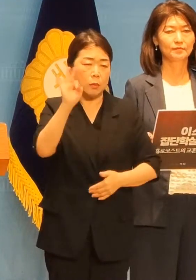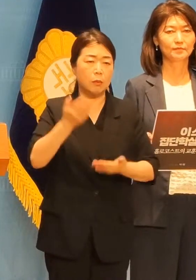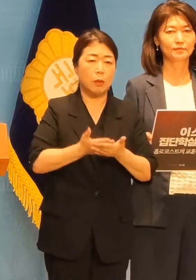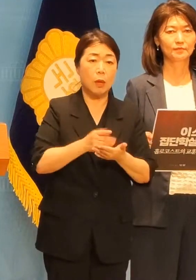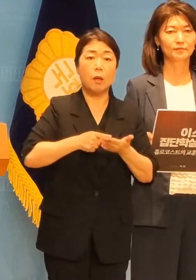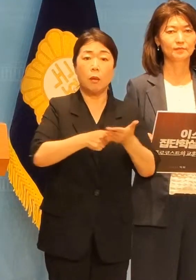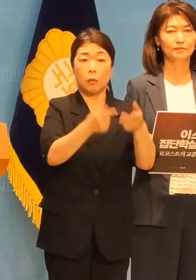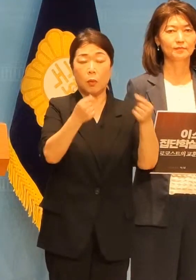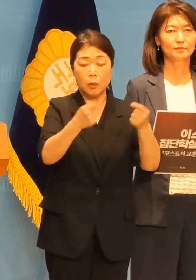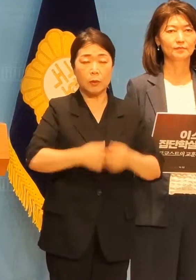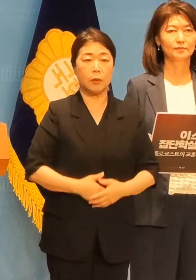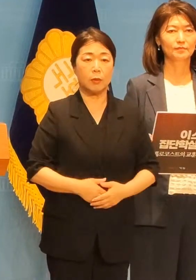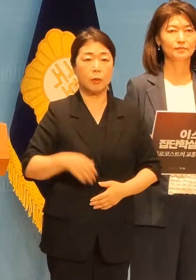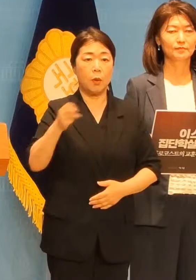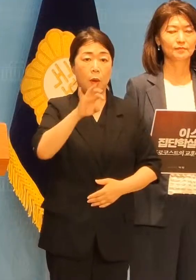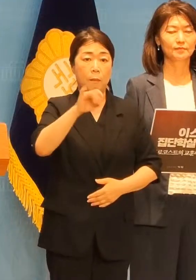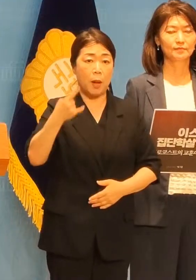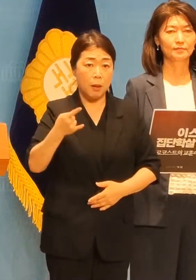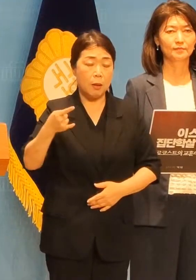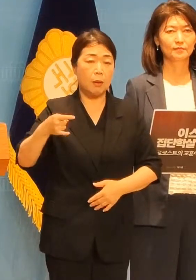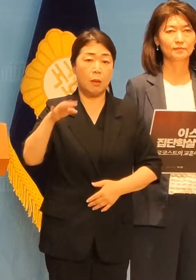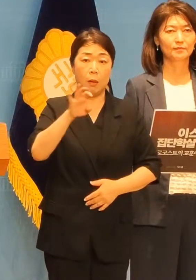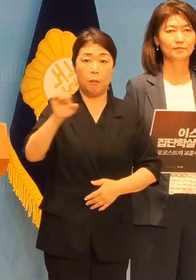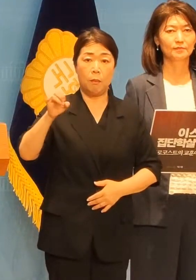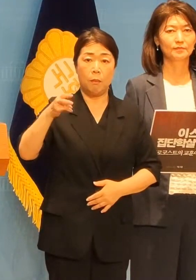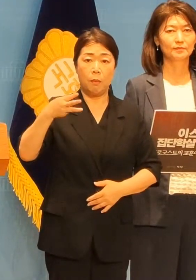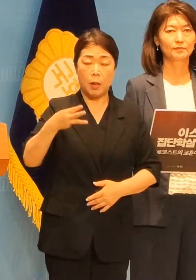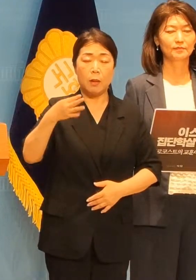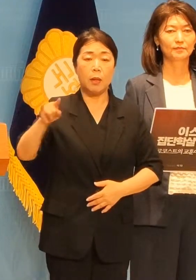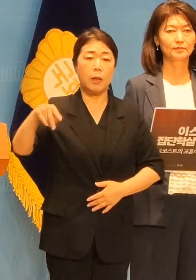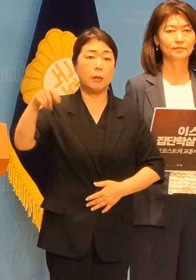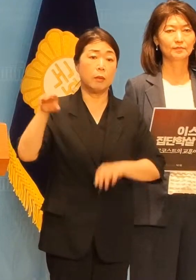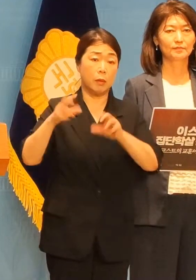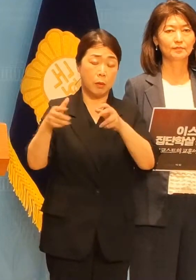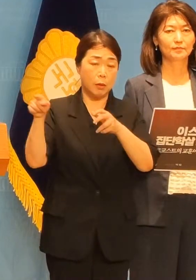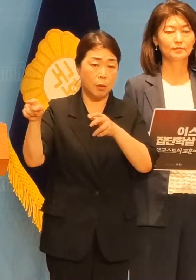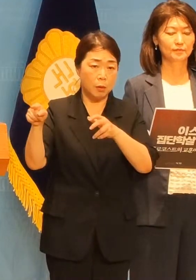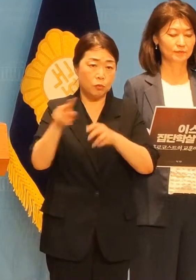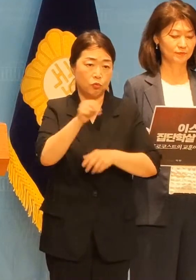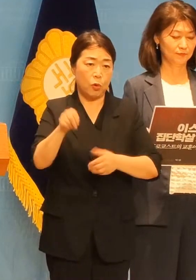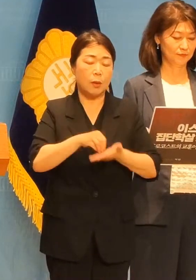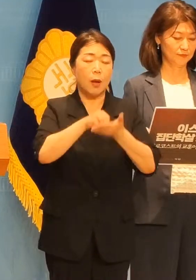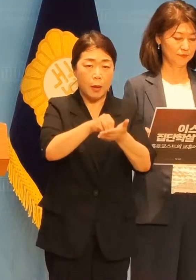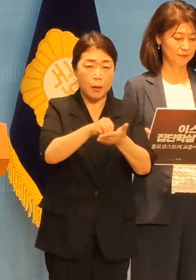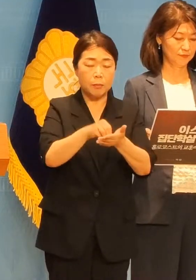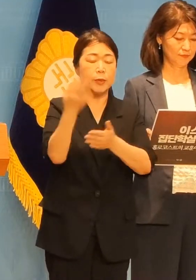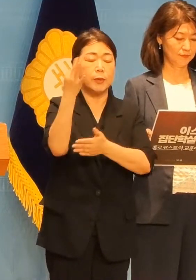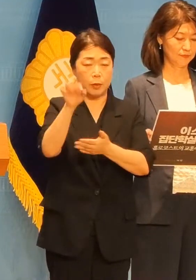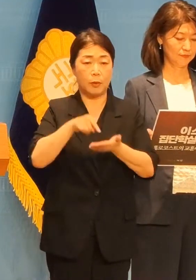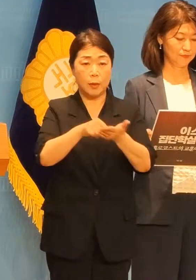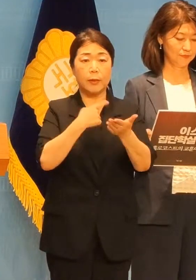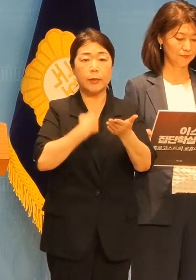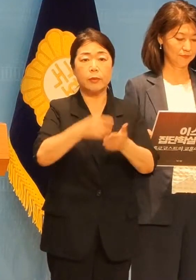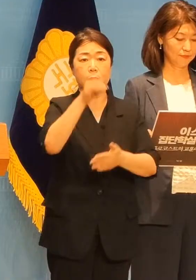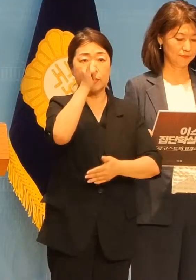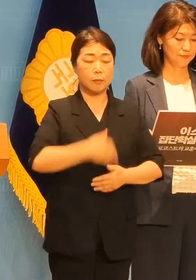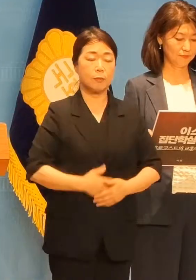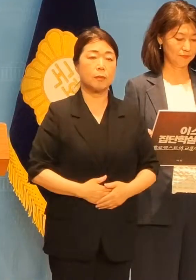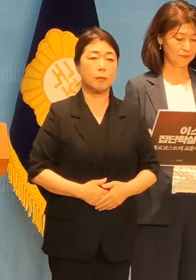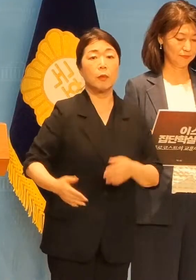유엔 정회원 가입 결의안에 찬성표를 던진 바 있습니다. 우리는 이스라엘의 집단 학살을